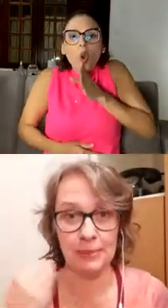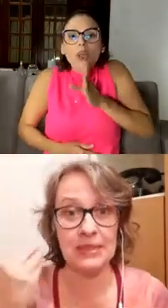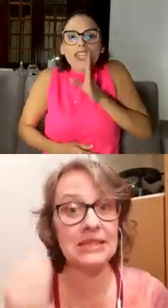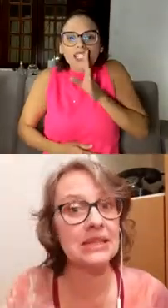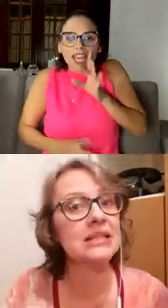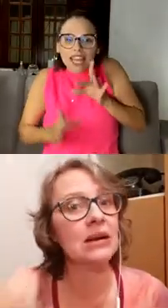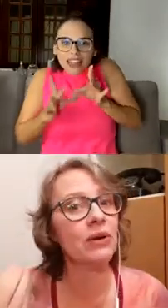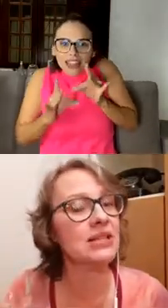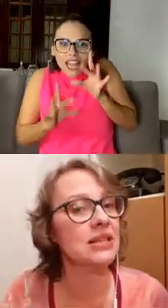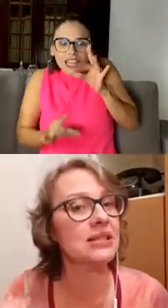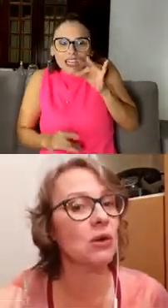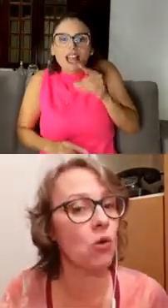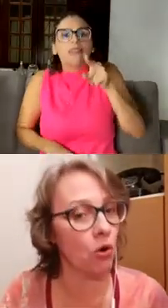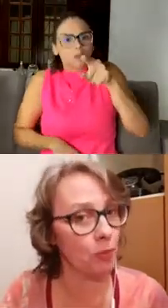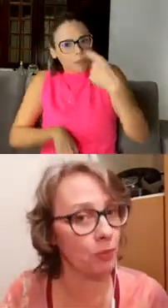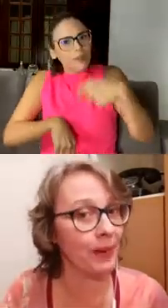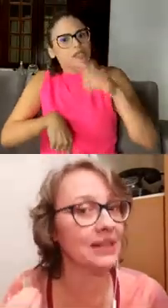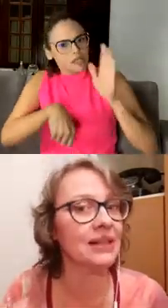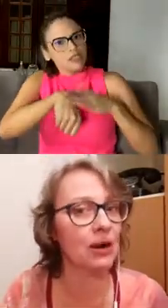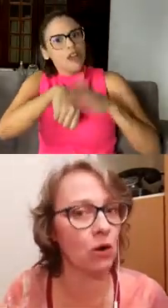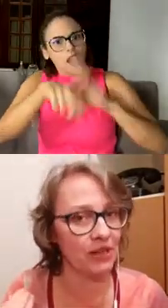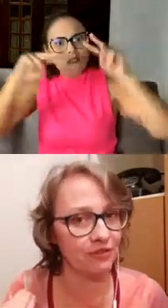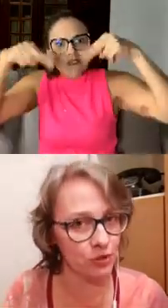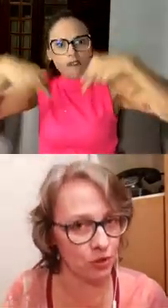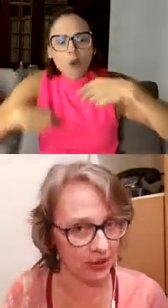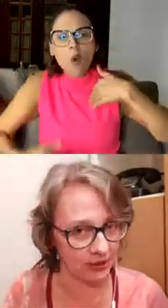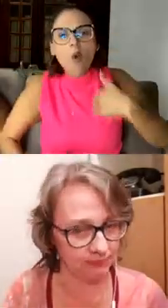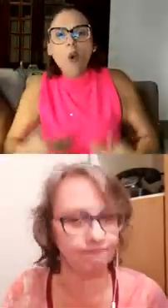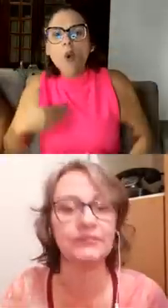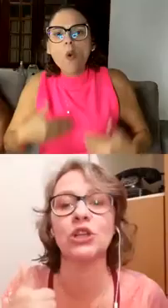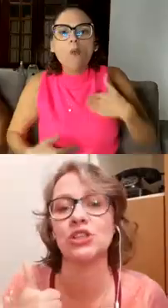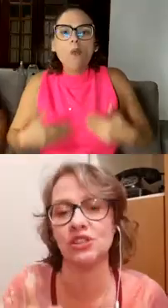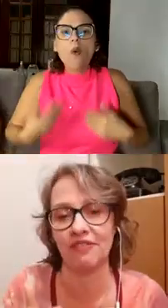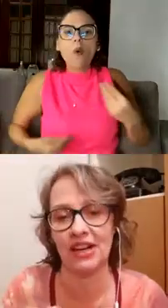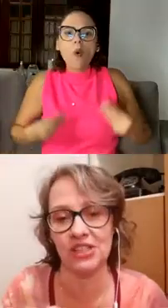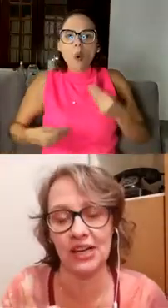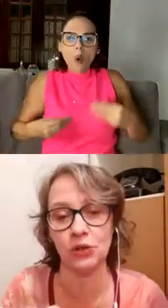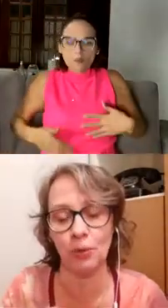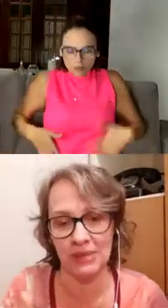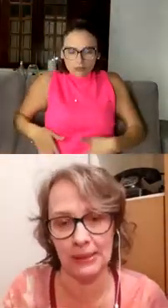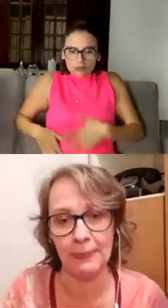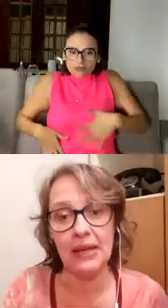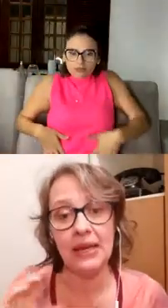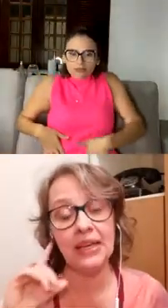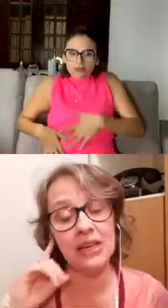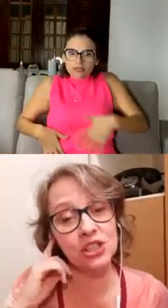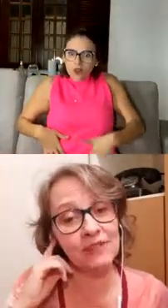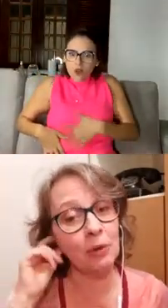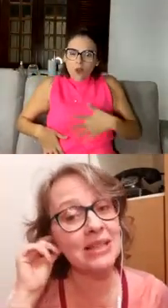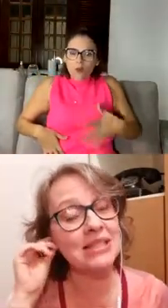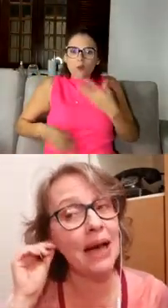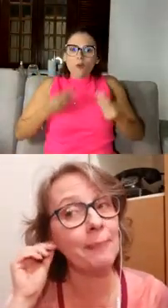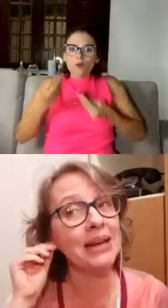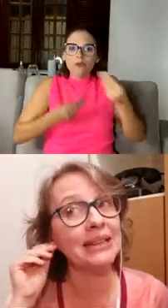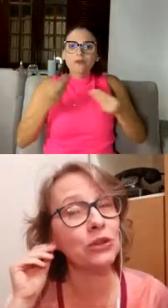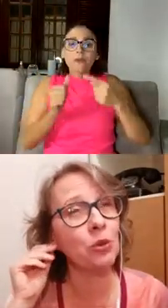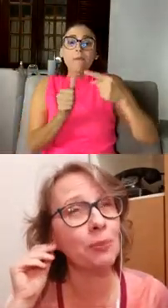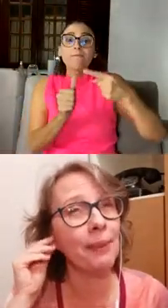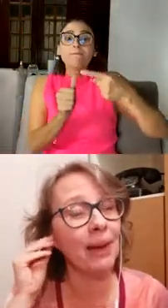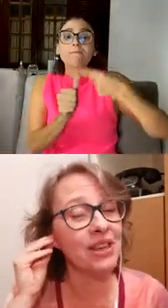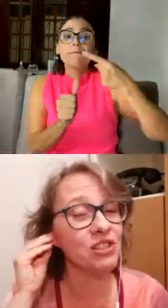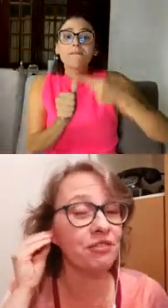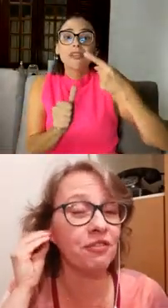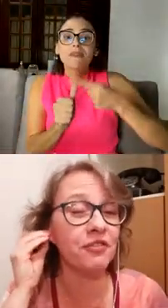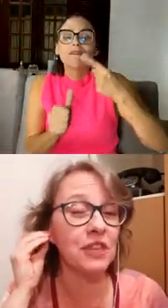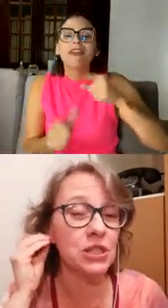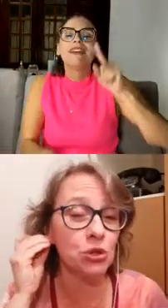Você precisa conhecer seu corpo para entender como ele funciona. Então a gente vai falar de anatomia. E a gente vai começar pela anatomia